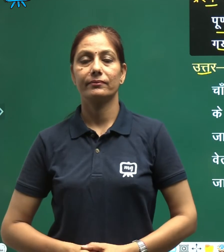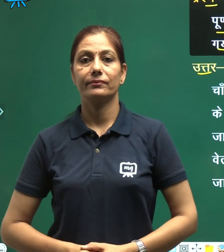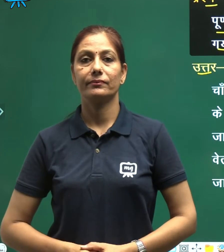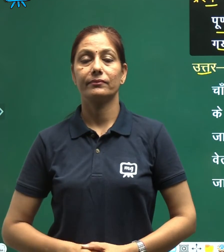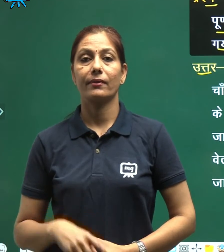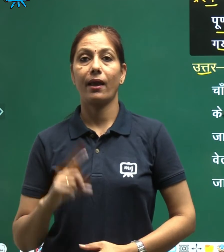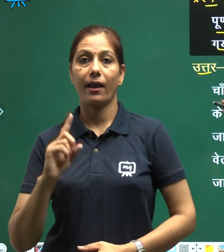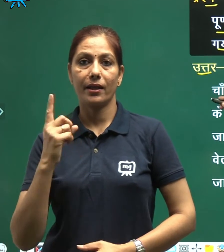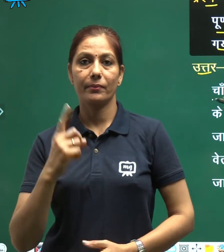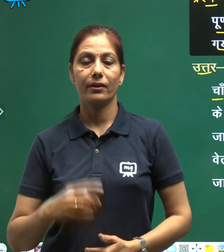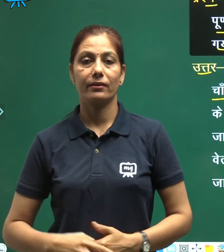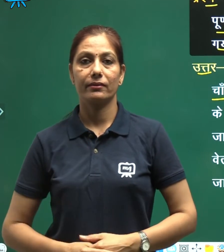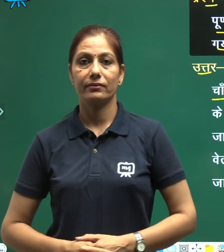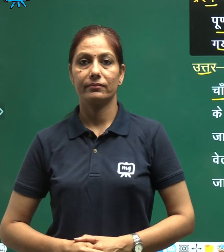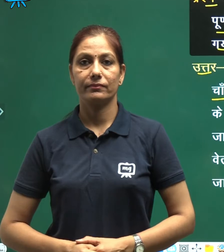एक बार